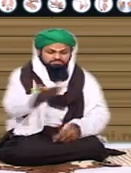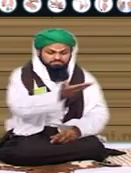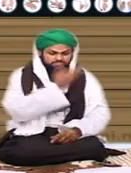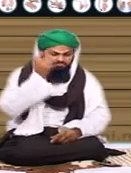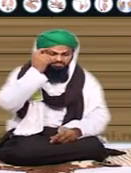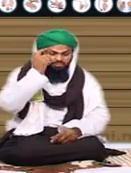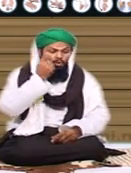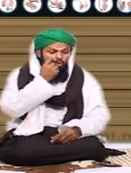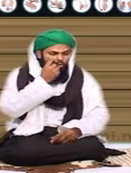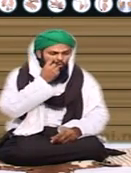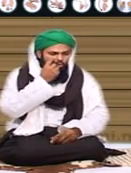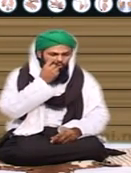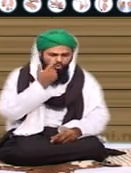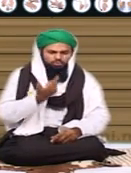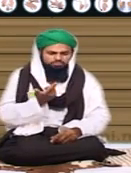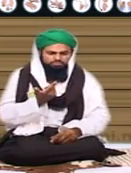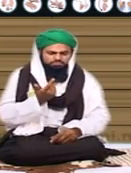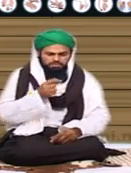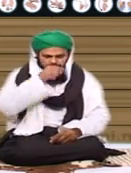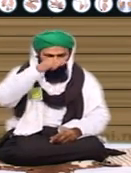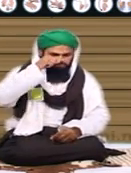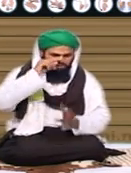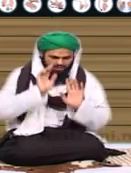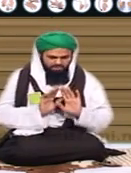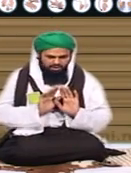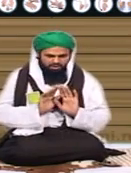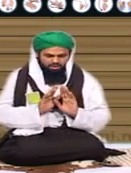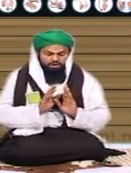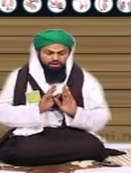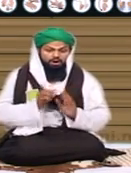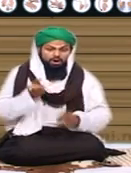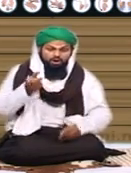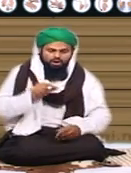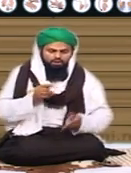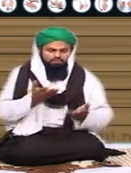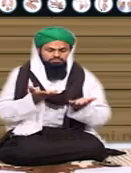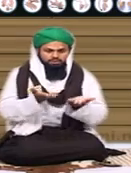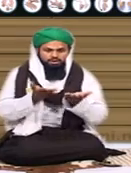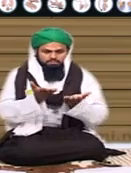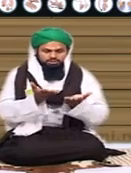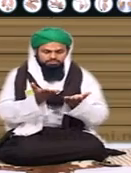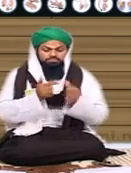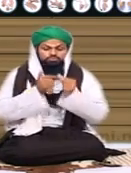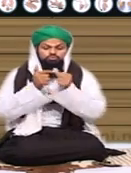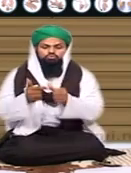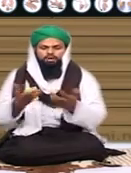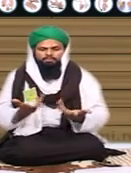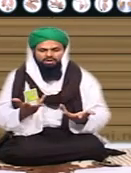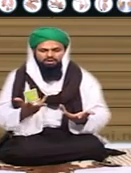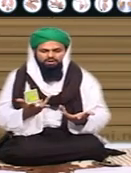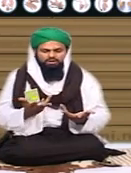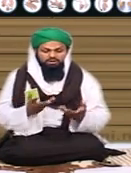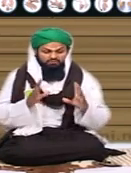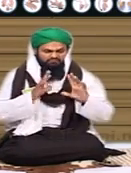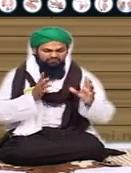آج لوگوں سے شرم آتی ہے اوپر پہنتے ہوئے، کل پھنس نہ جائے، تو کیوں نہ ہم انگریزی فیشن کو 3 طلاق دے